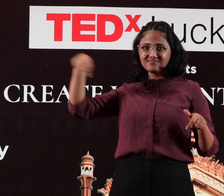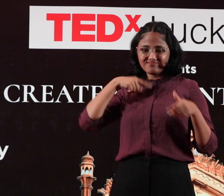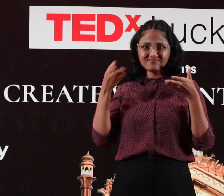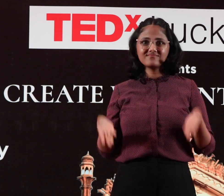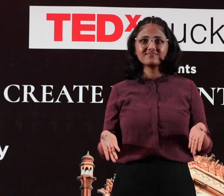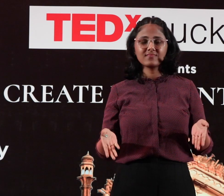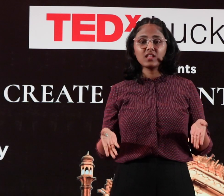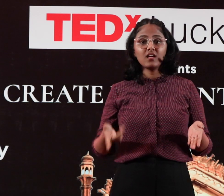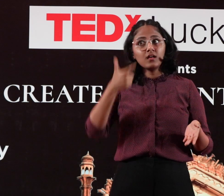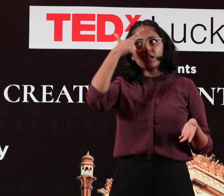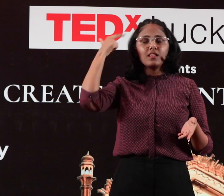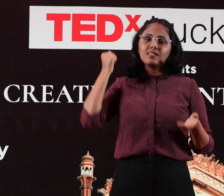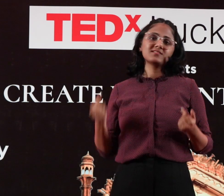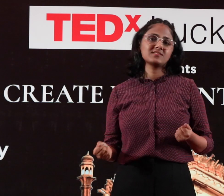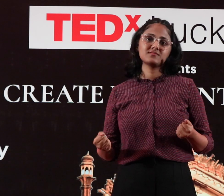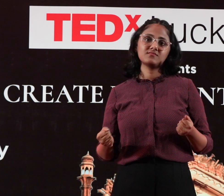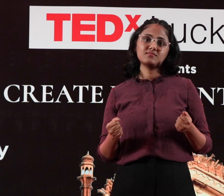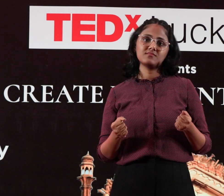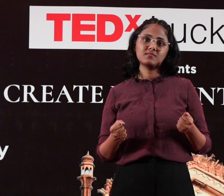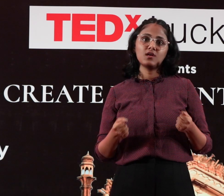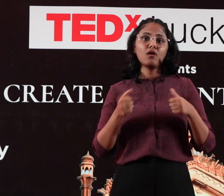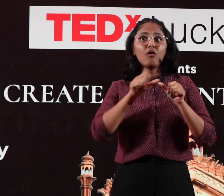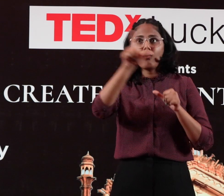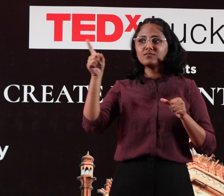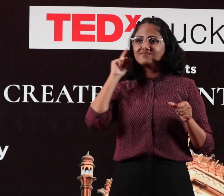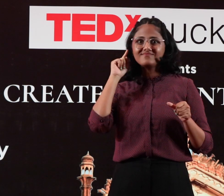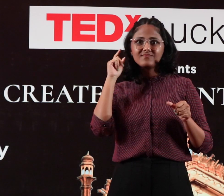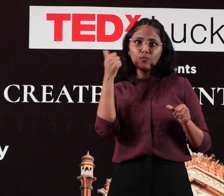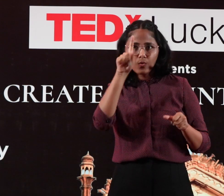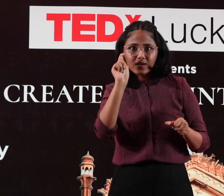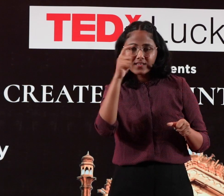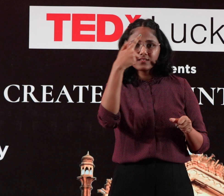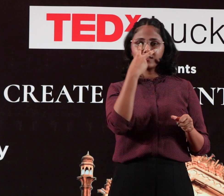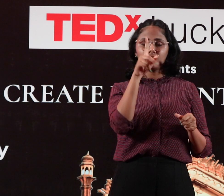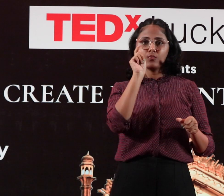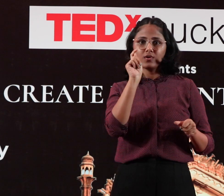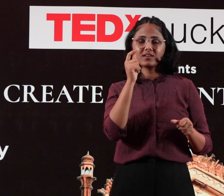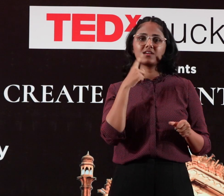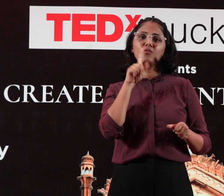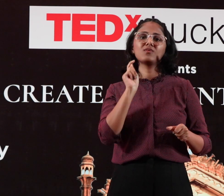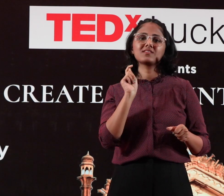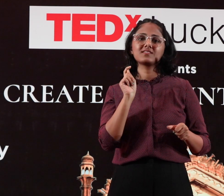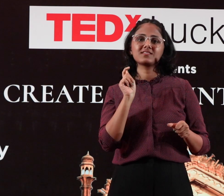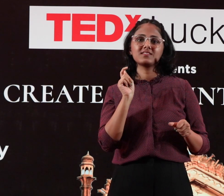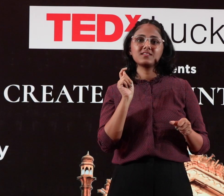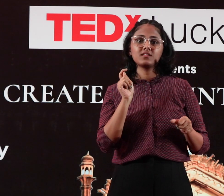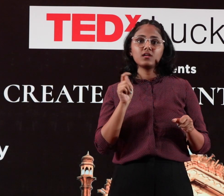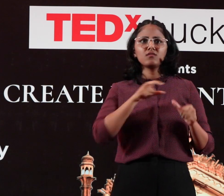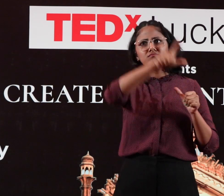वेरी फॉर्चुनेट बायोलॉजिकली, सारे सेंसेस है हमारे पास. दूसरी चीज, ऑल ऑफ अस हैव एन इकोसिस्टम, यानी